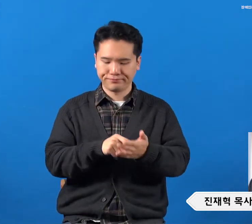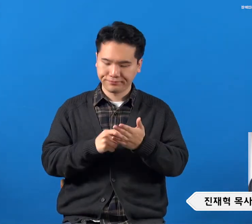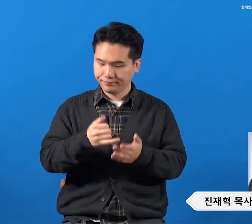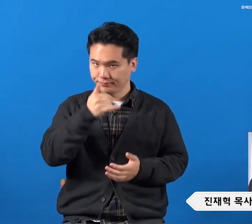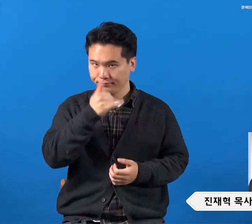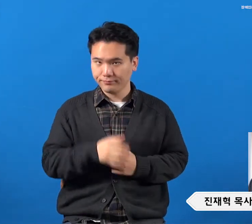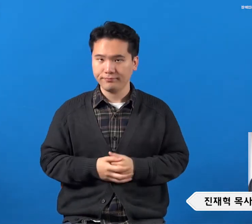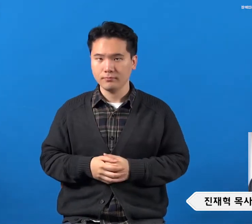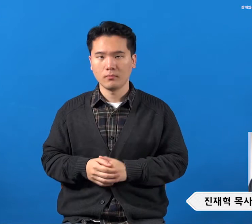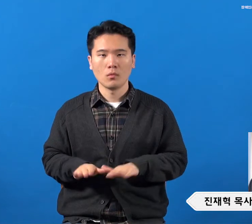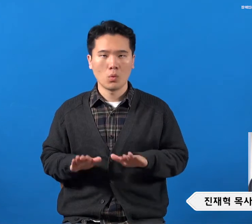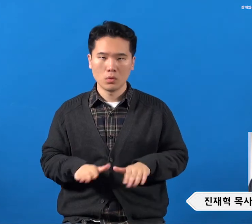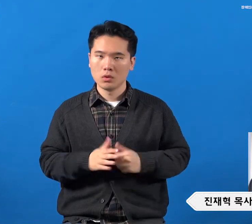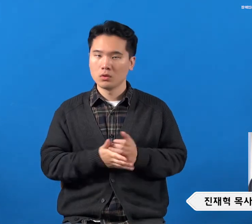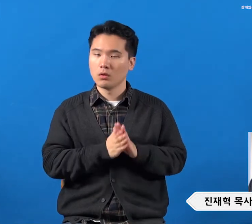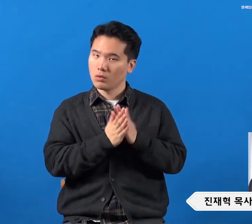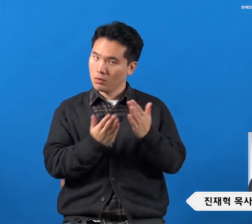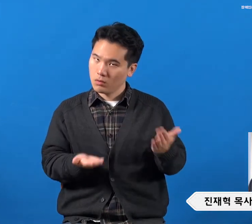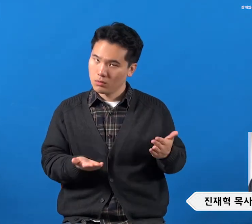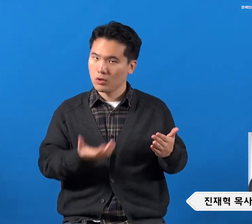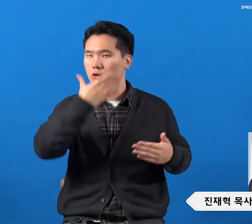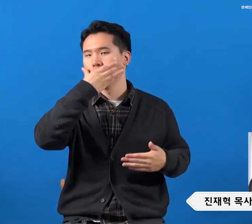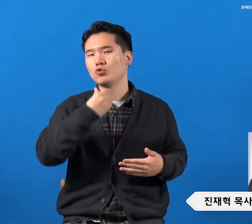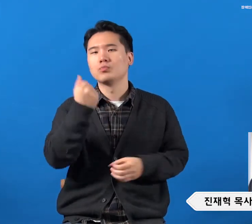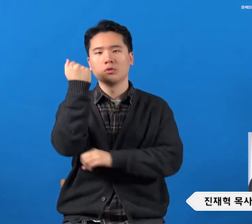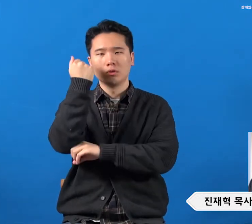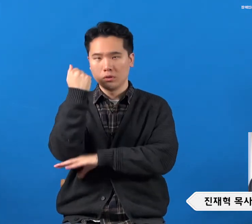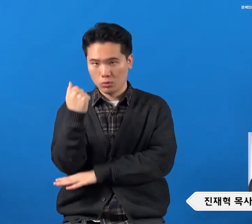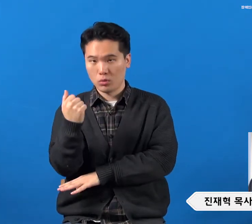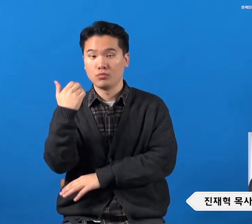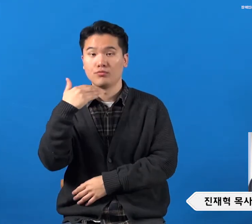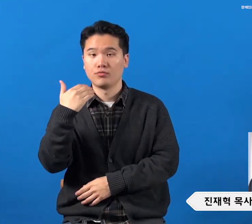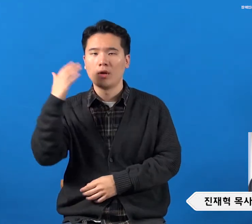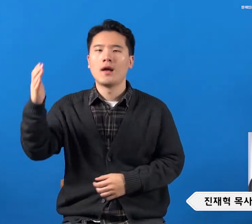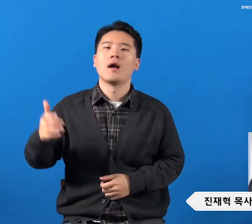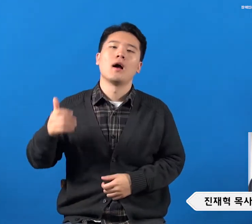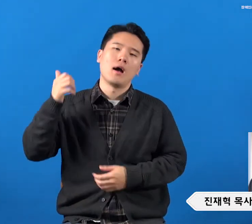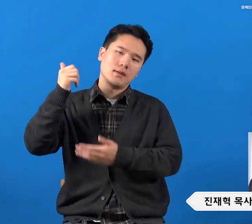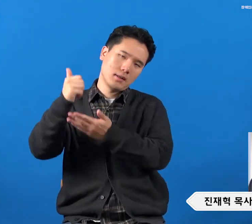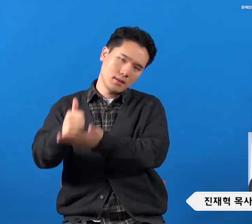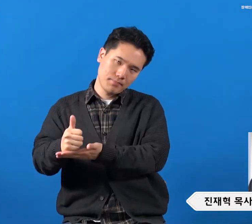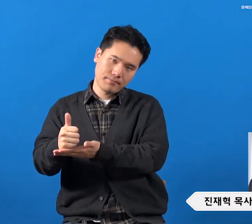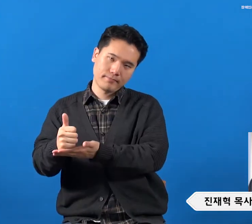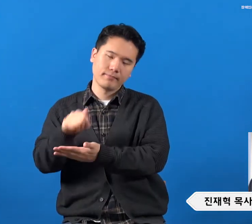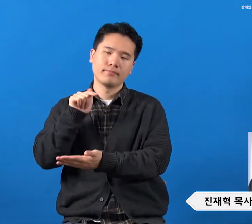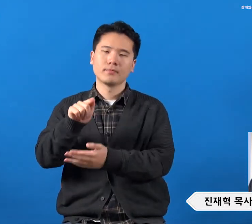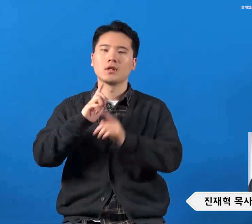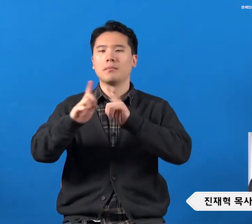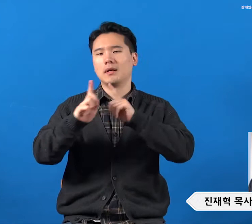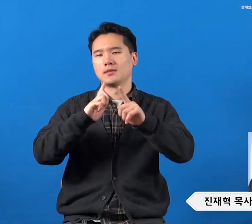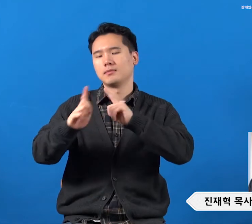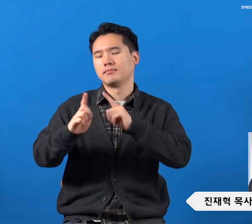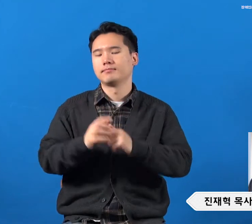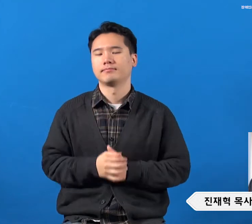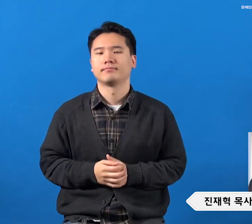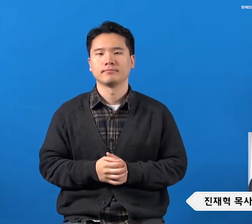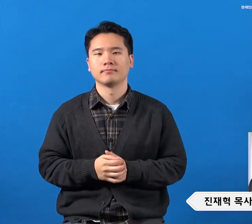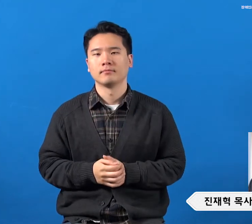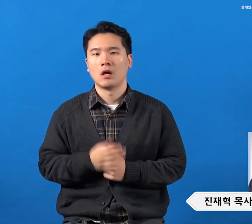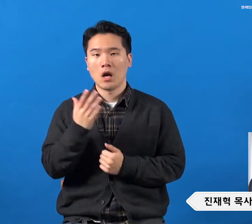계십니다. 그렇습니다. 오늘 성경은 바로 축복의 근원 되시는 하나님이심을